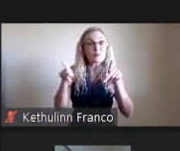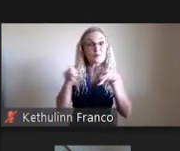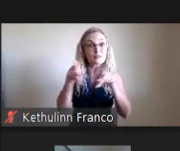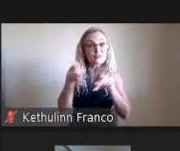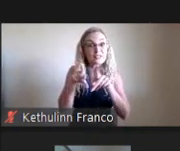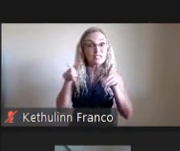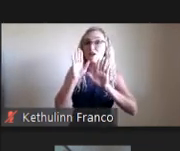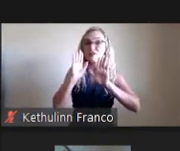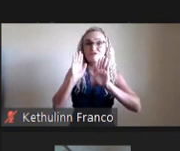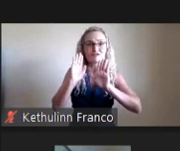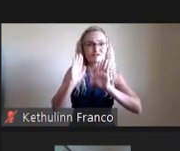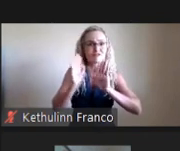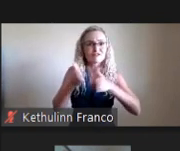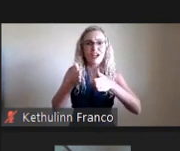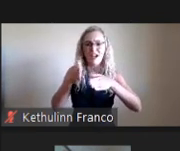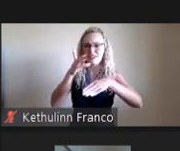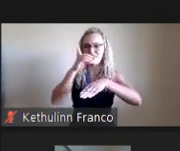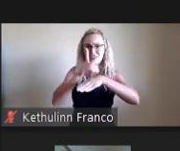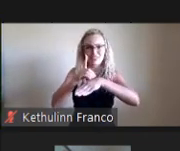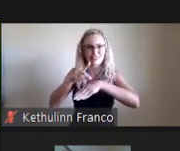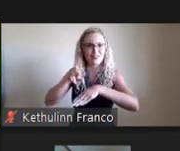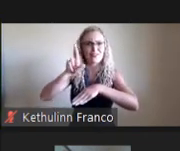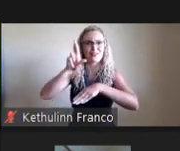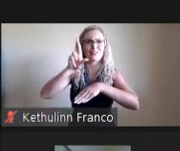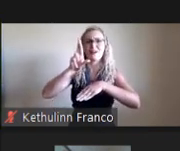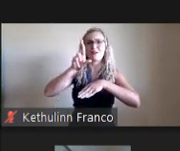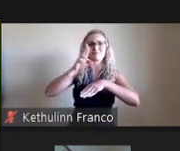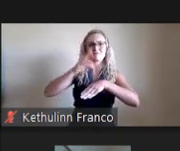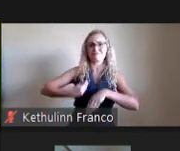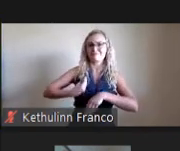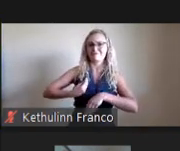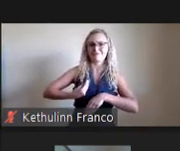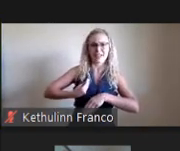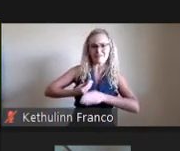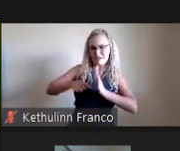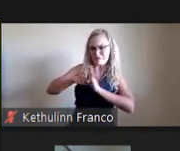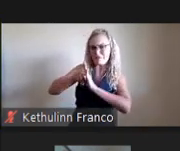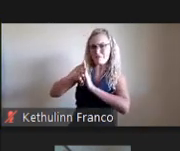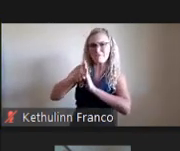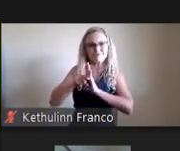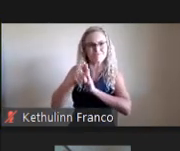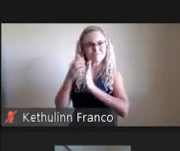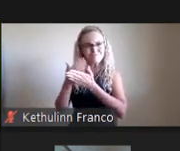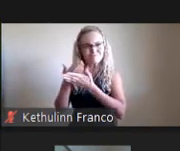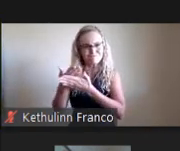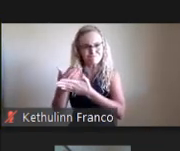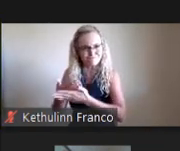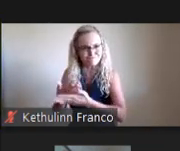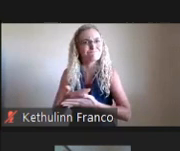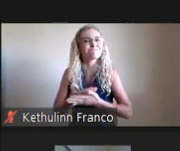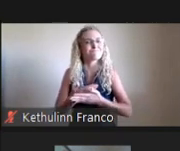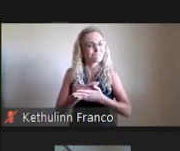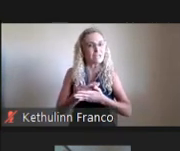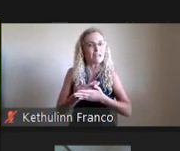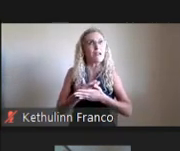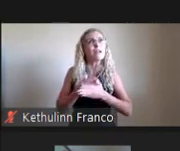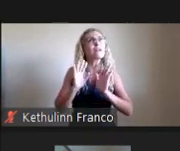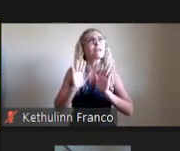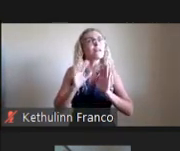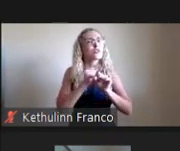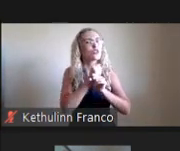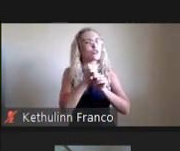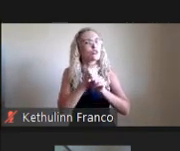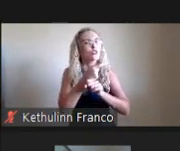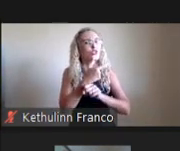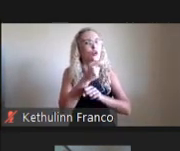área de pesquisa, de ensino. E em 2008 em diante, além do